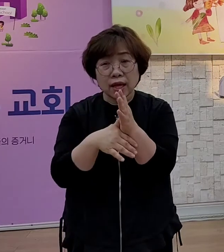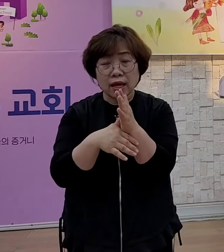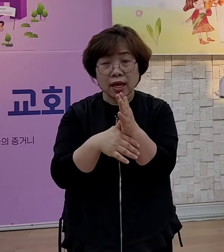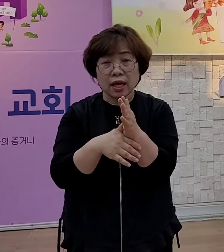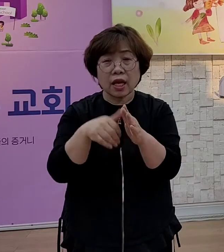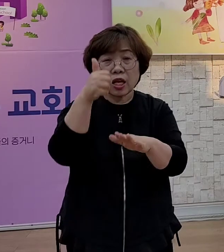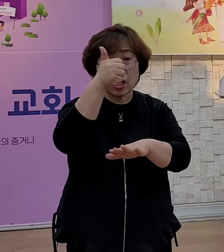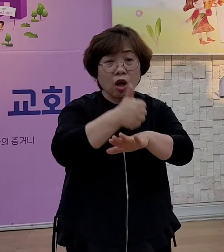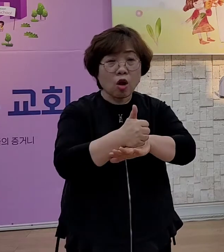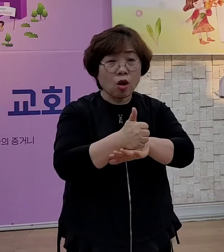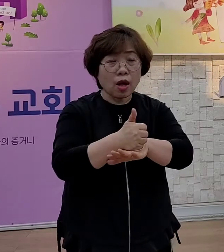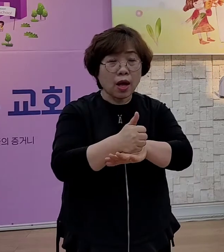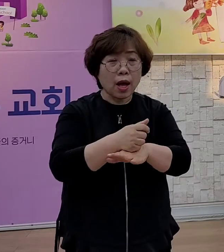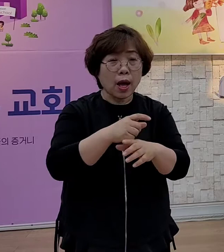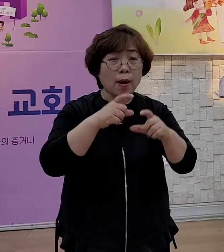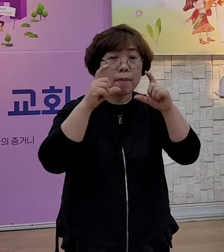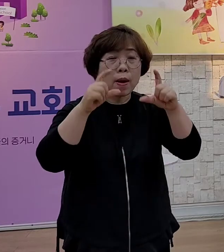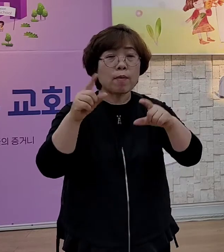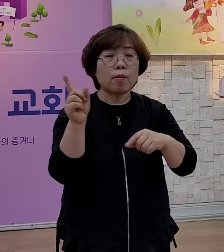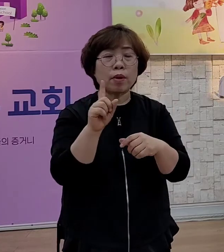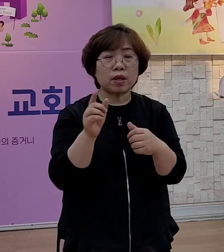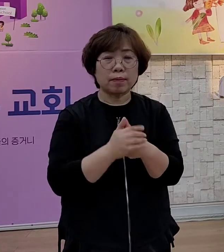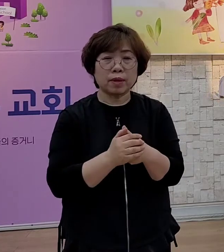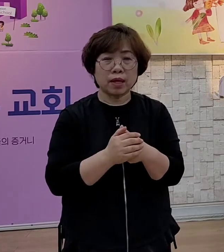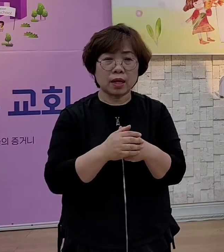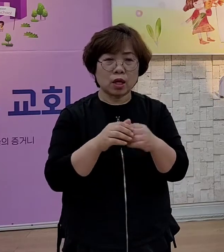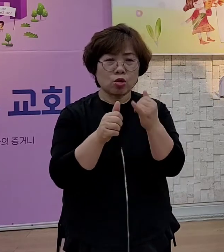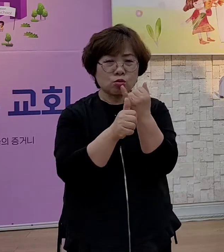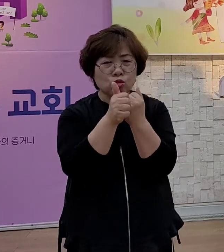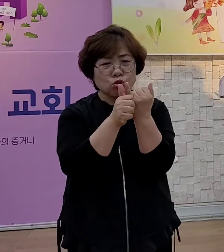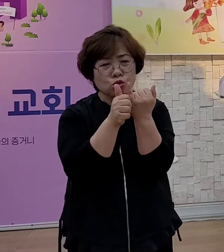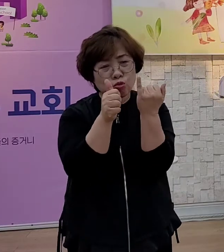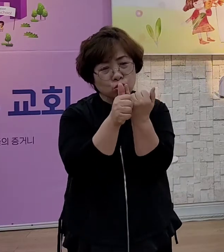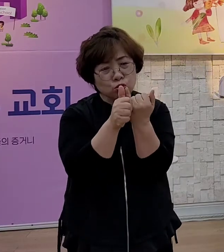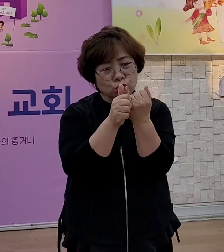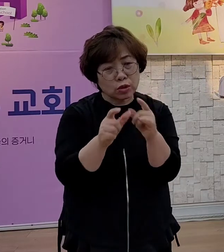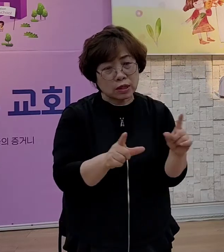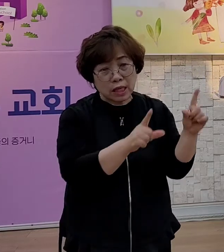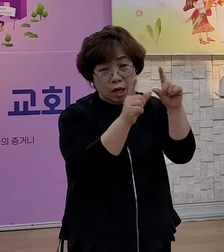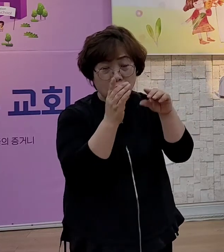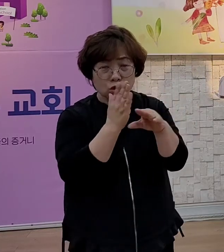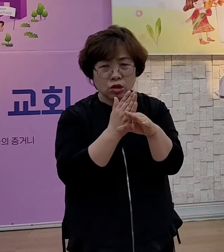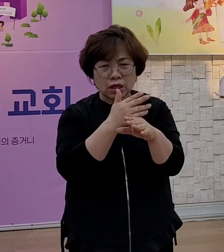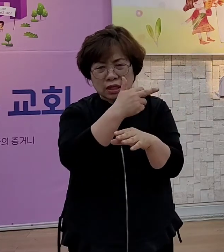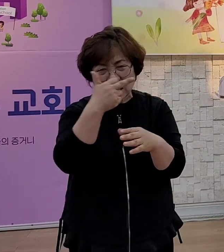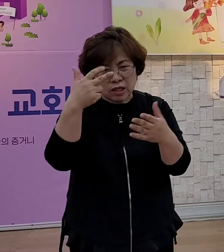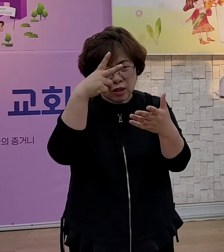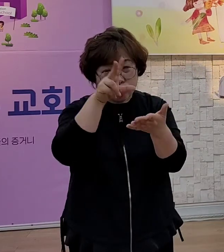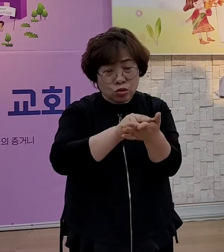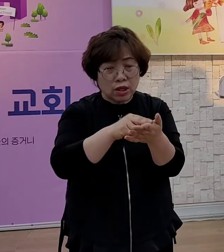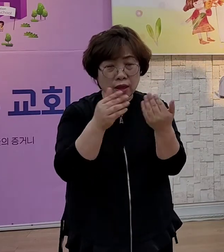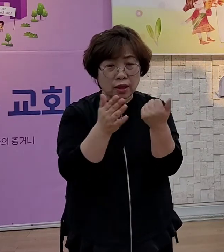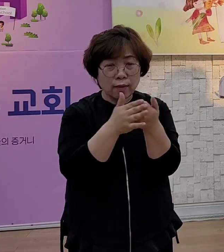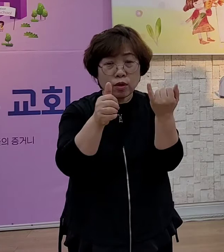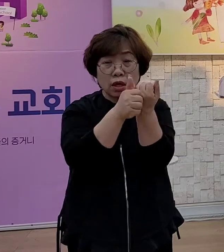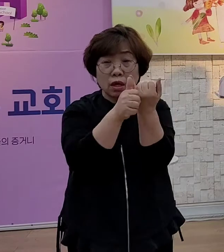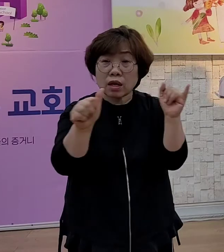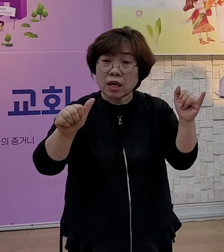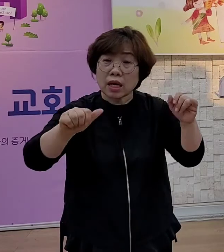된 결론이 뭐냐면 다른 게 아니에요. 무슨 부부 간에 큰 문제가 있어서 이혼을 하거나 문제가 생기는 게